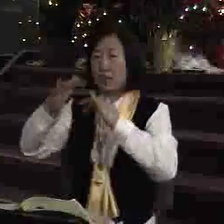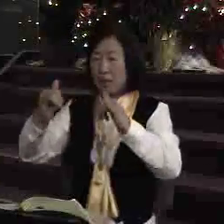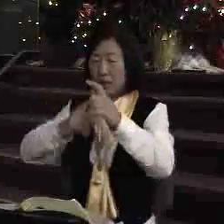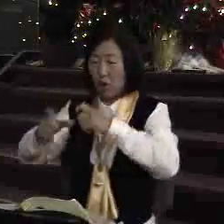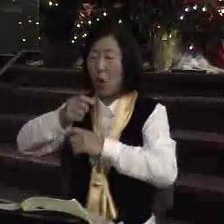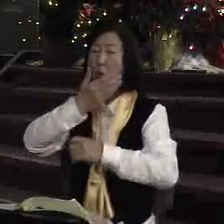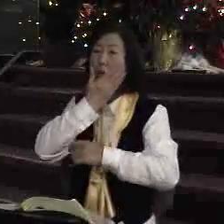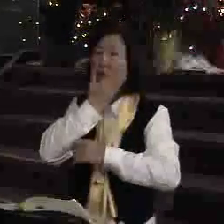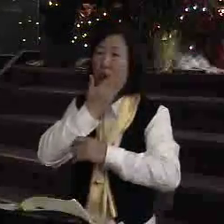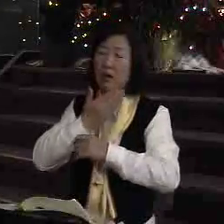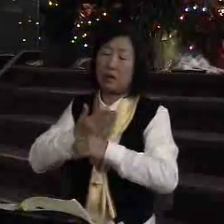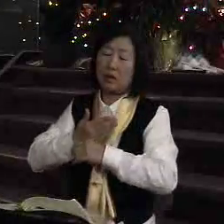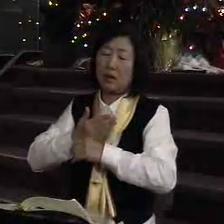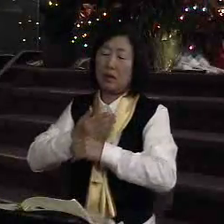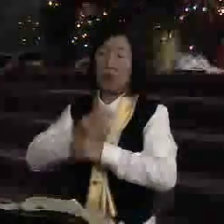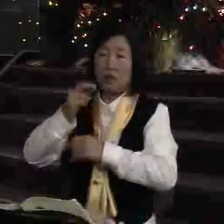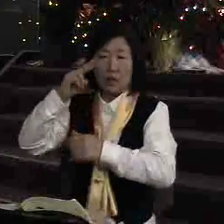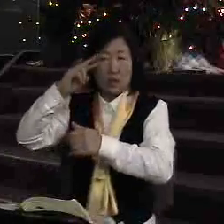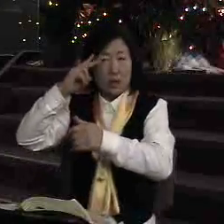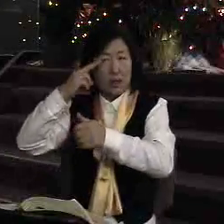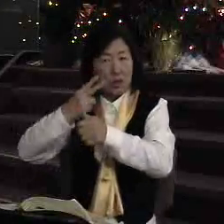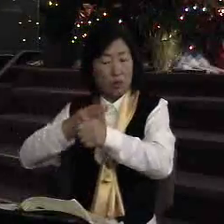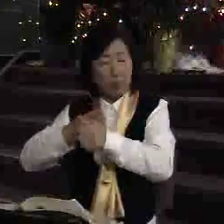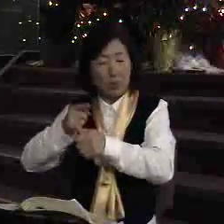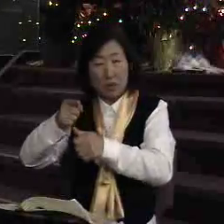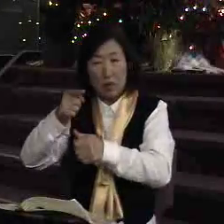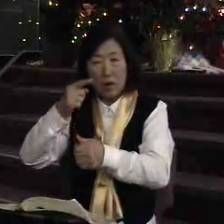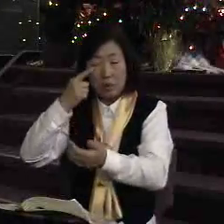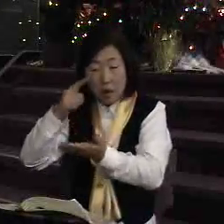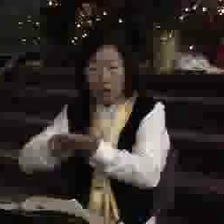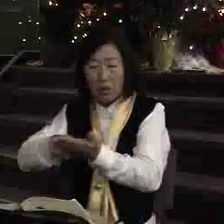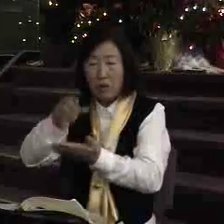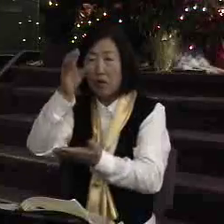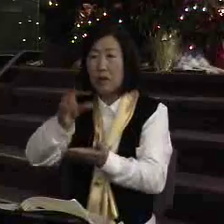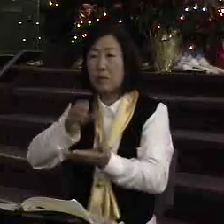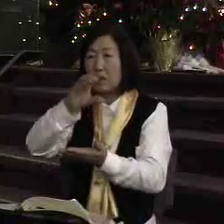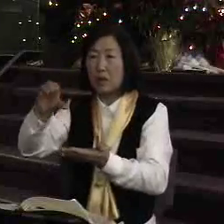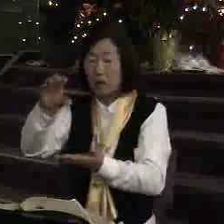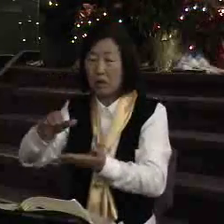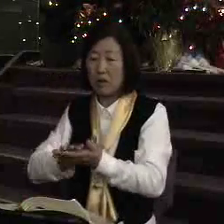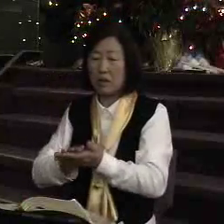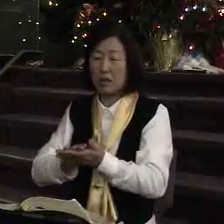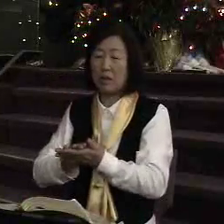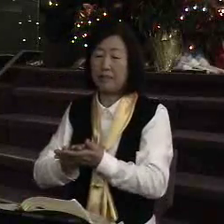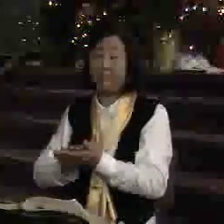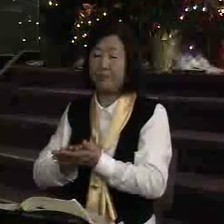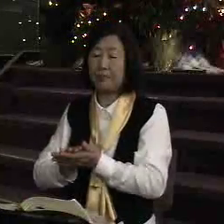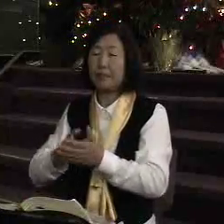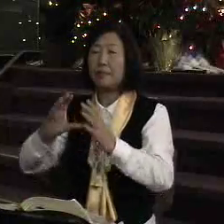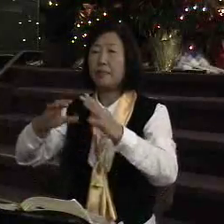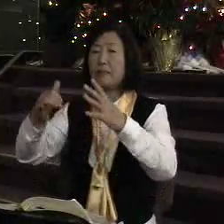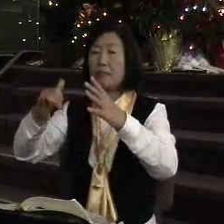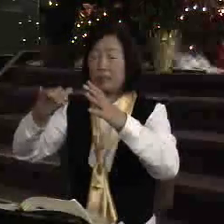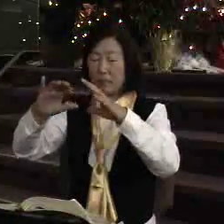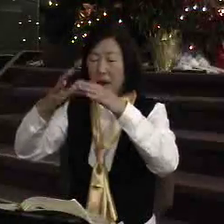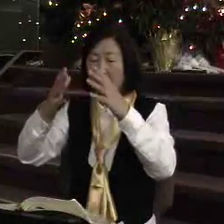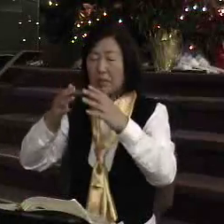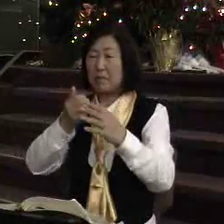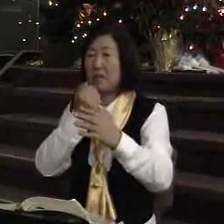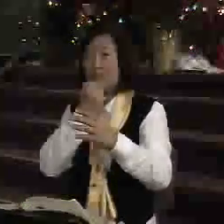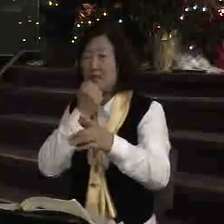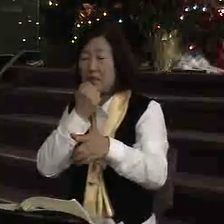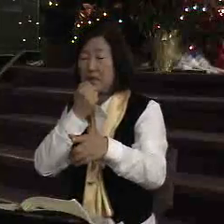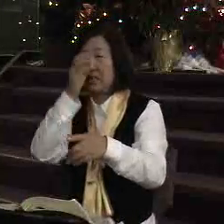더 사랑스럽다. 사도 바울이 그걸 발견한 거예요. 십자가에서. 오 마이, 세상 사람들이 우습다고